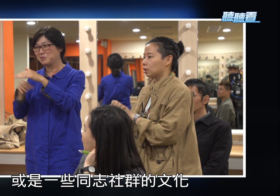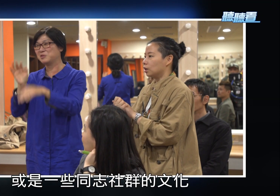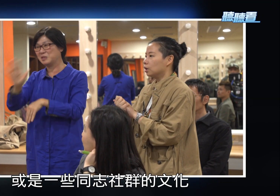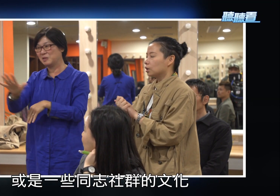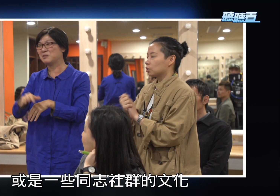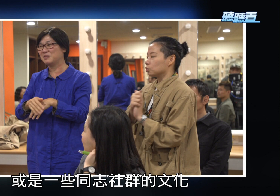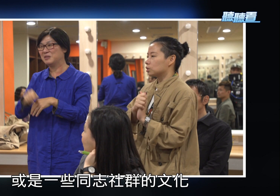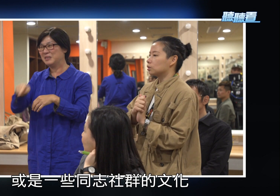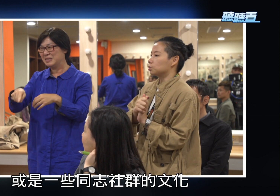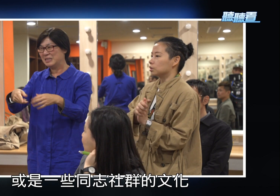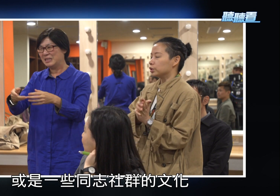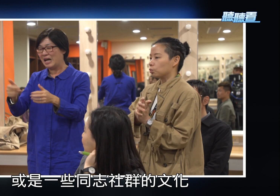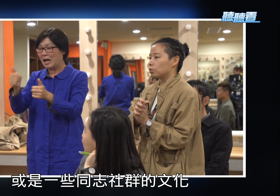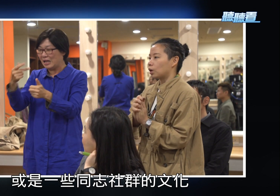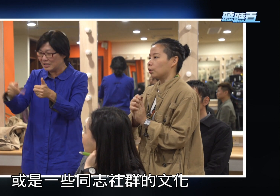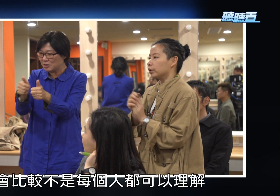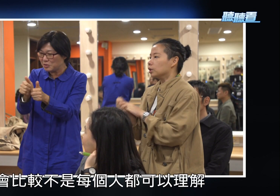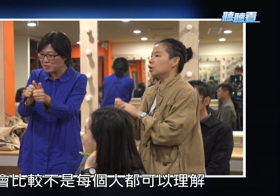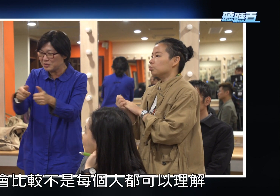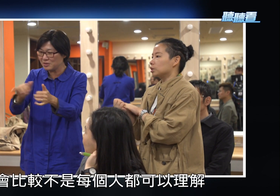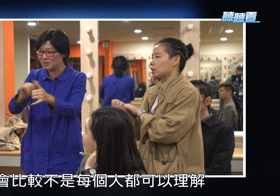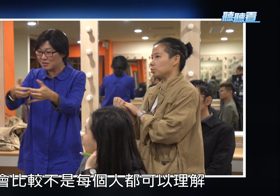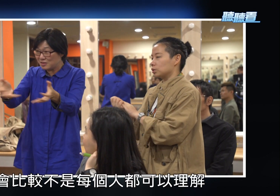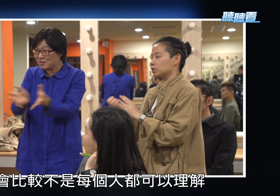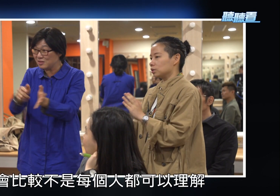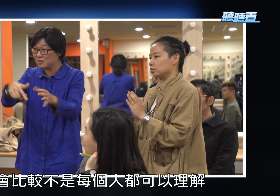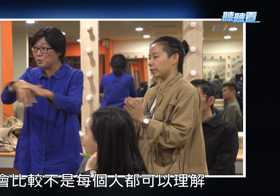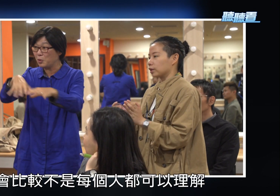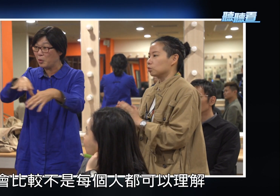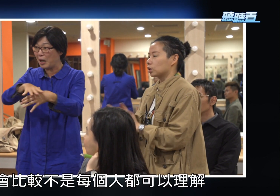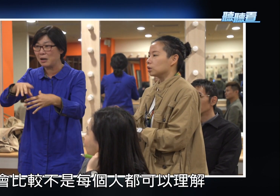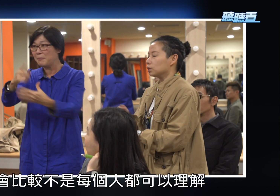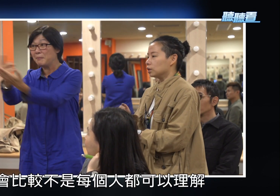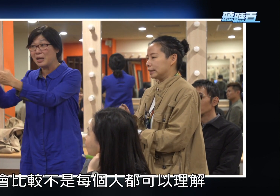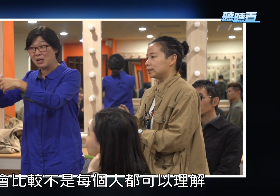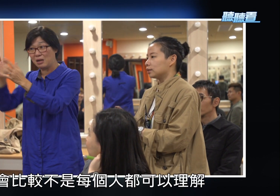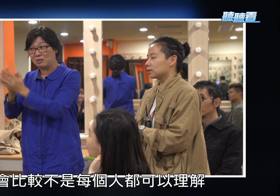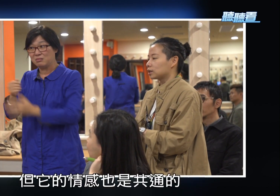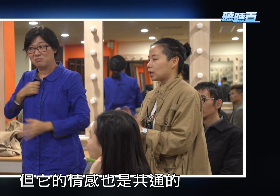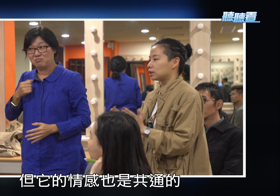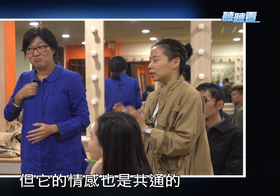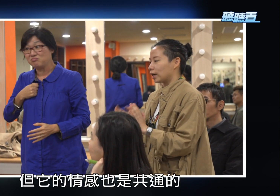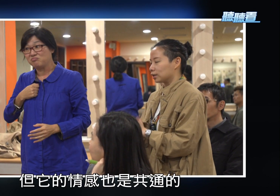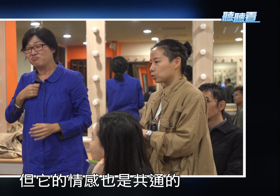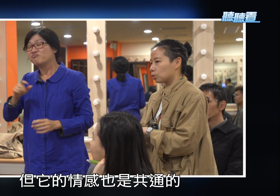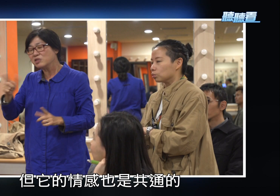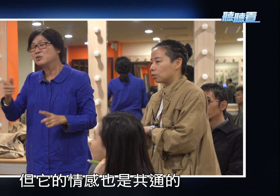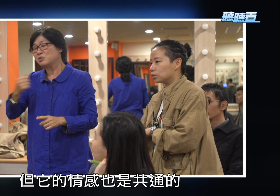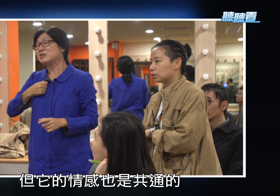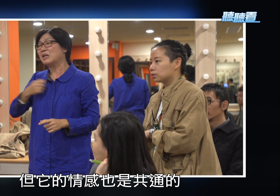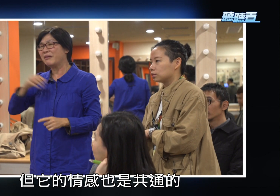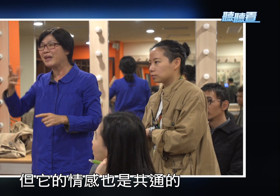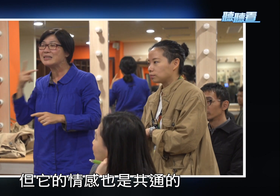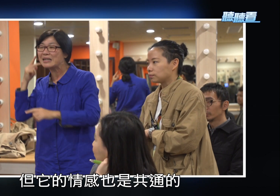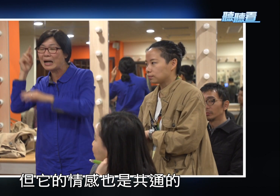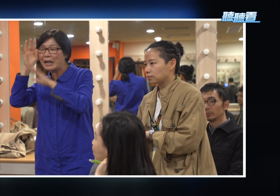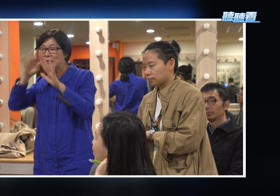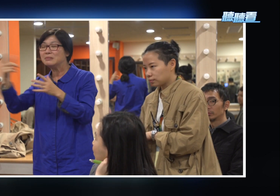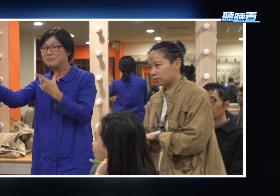是一些同志社群的一些文化会比较不是每个人都可以理解，但他的情感也是共同的。